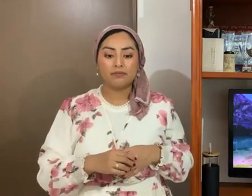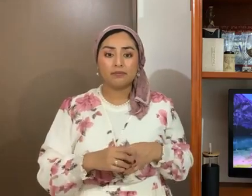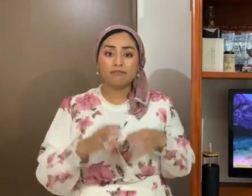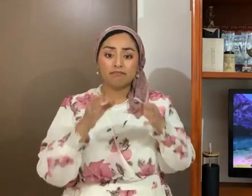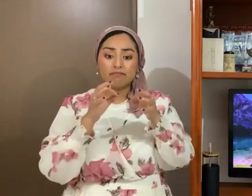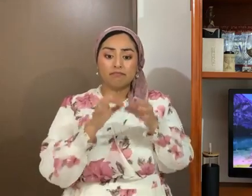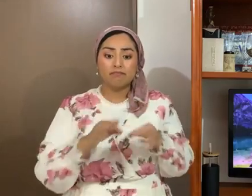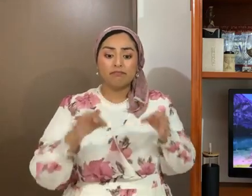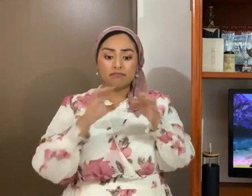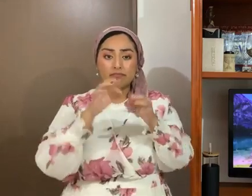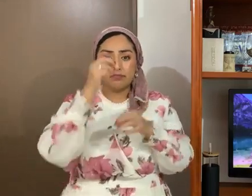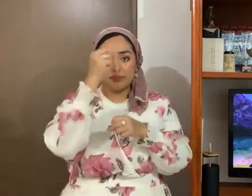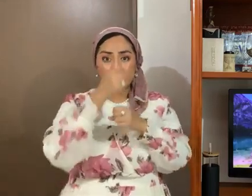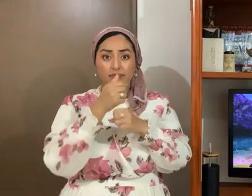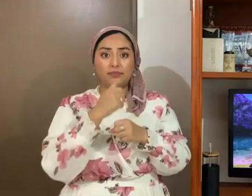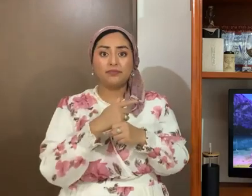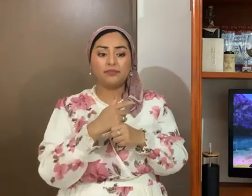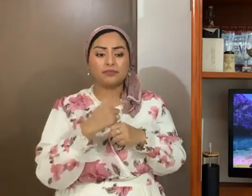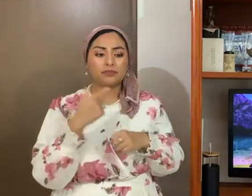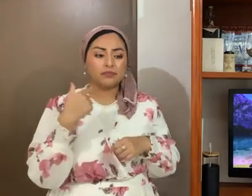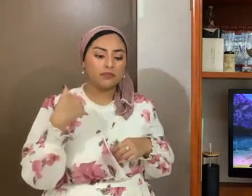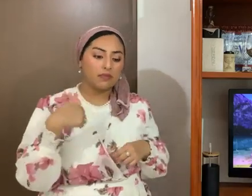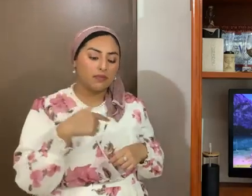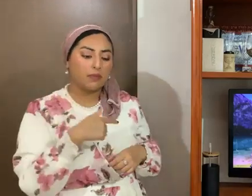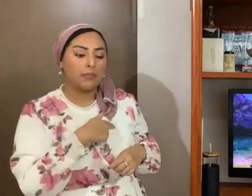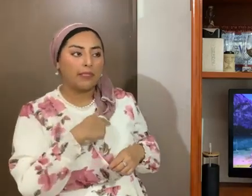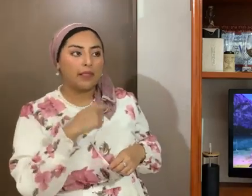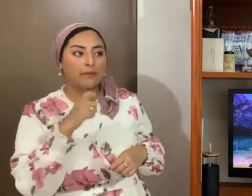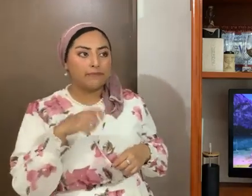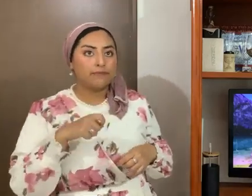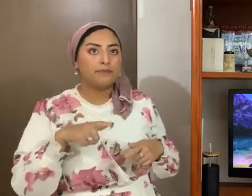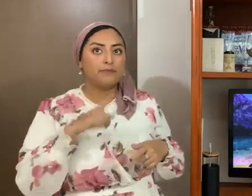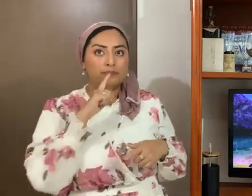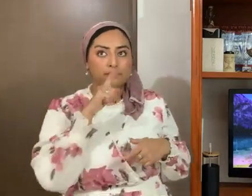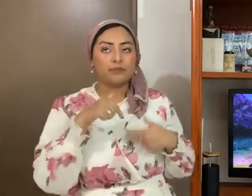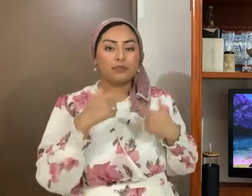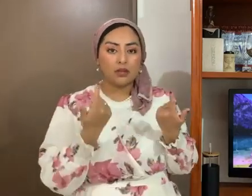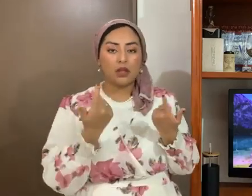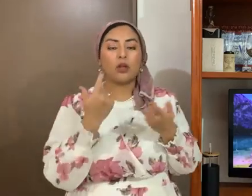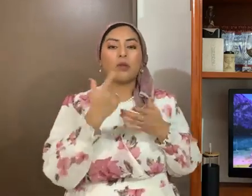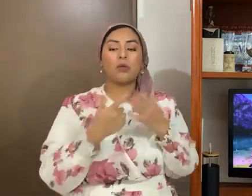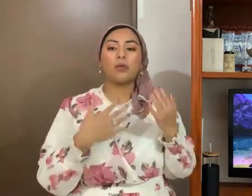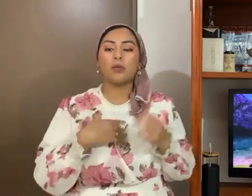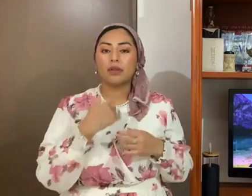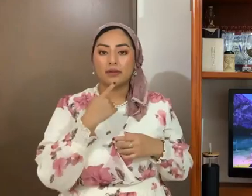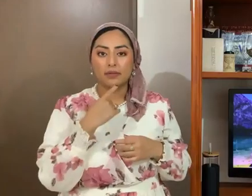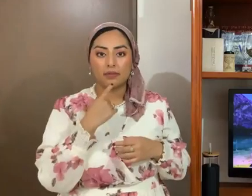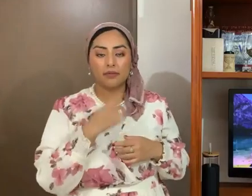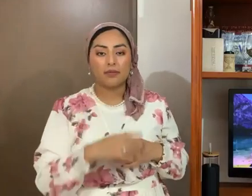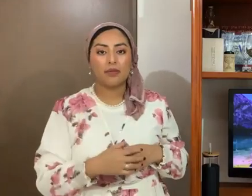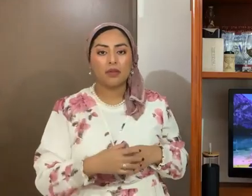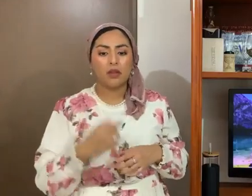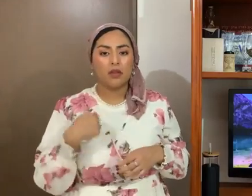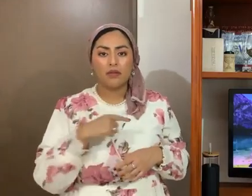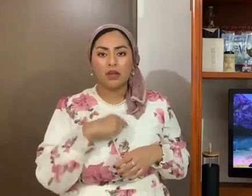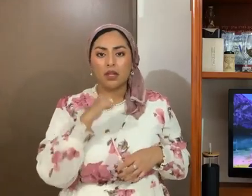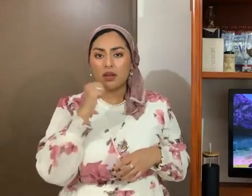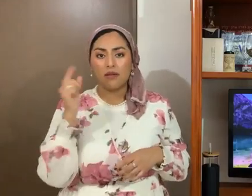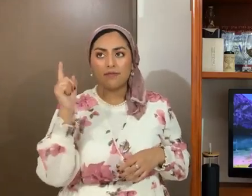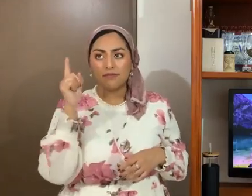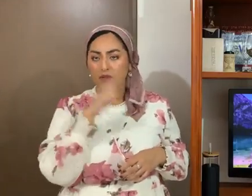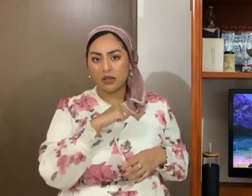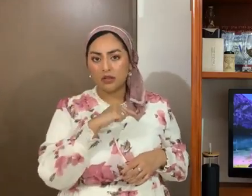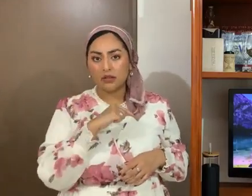Esto es importante, amados Ajim. Tenemos que vivir lo que decimos que somos. No somos mesiánicos de título o